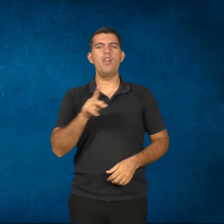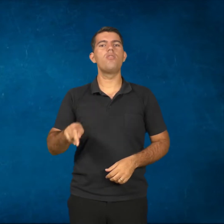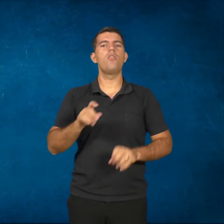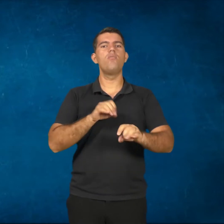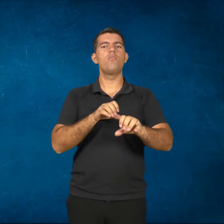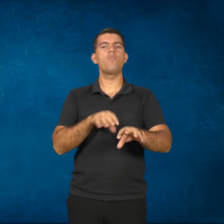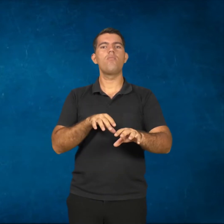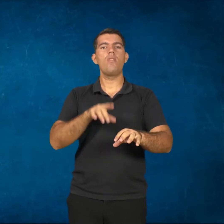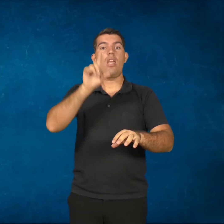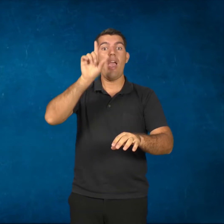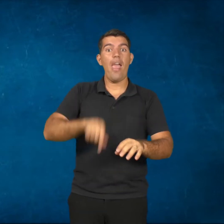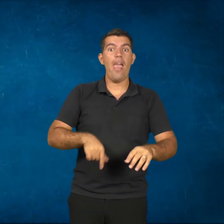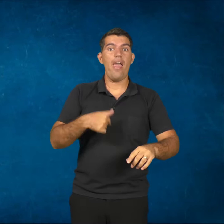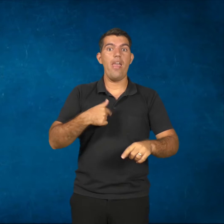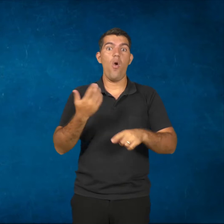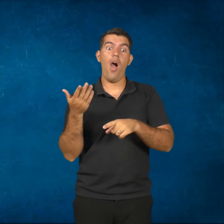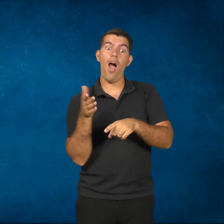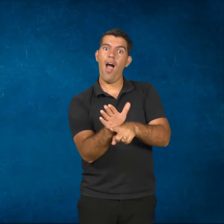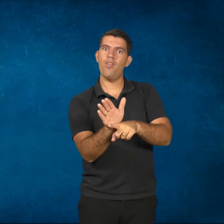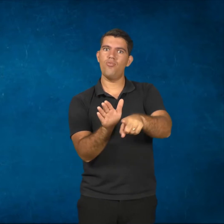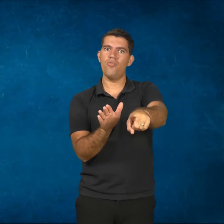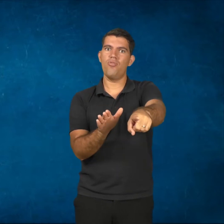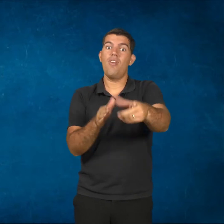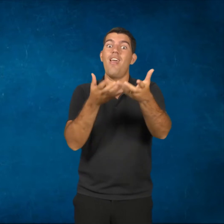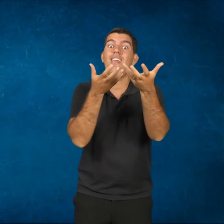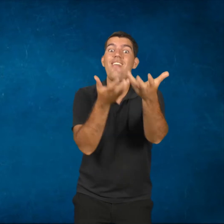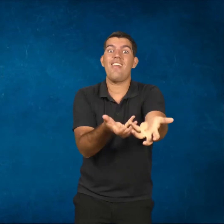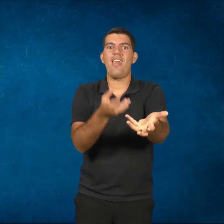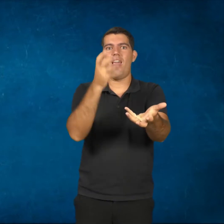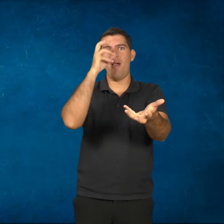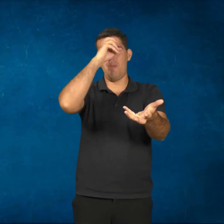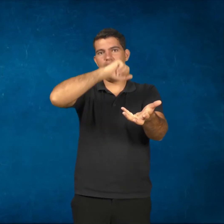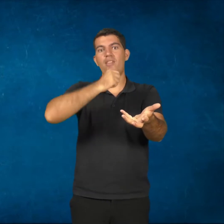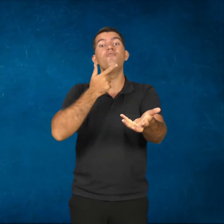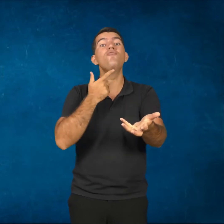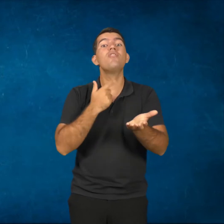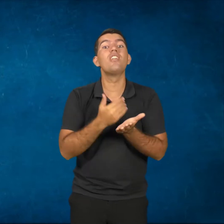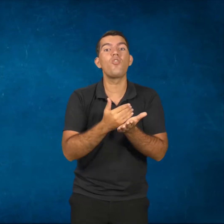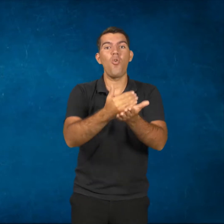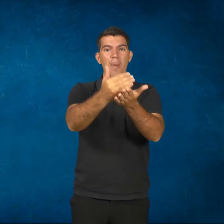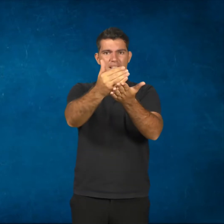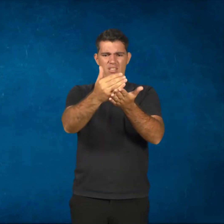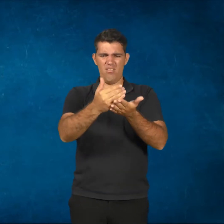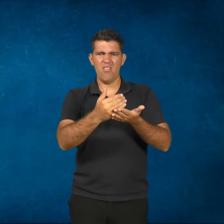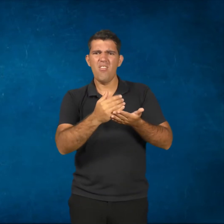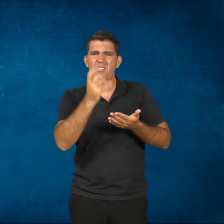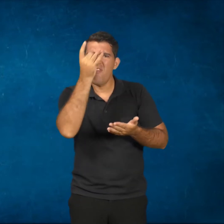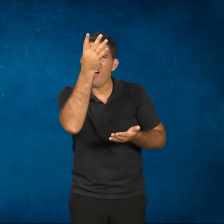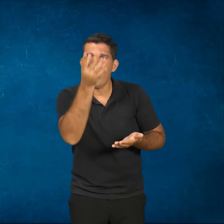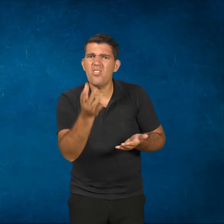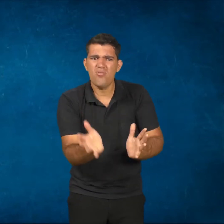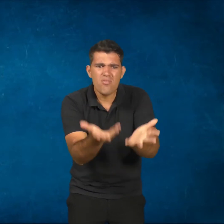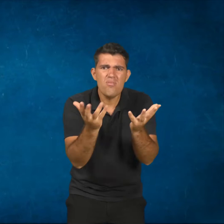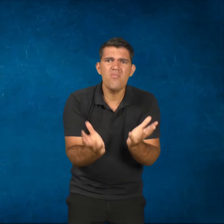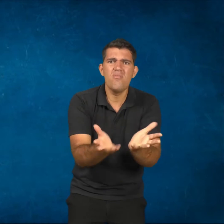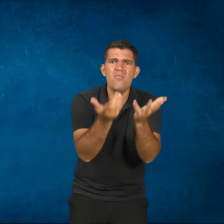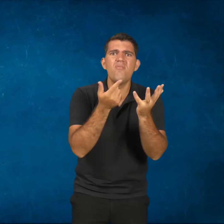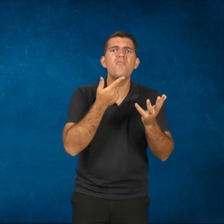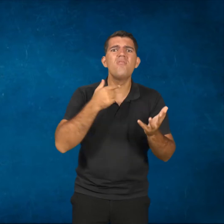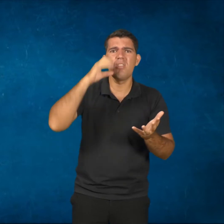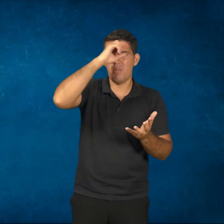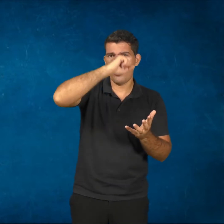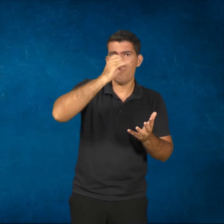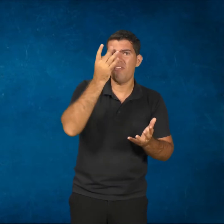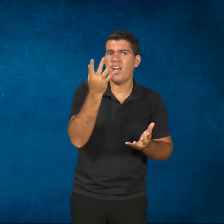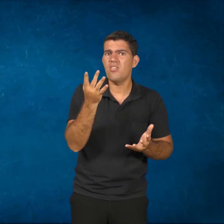é exatamente propiciar condições para que ele queira aprender. Agora, isso não é fácil. Isso é muito difícil. Só deixa eu